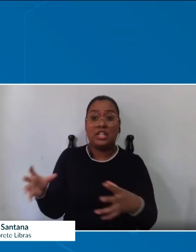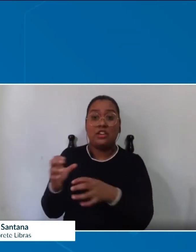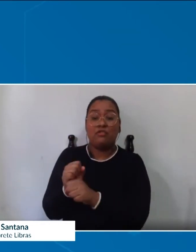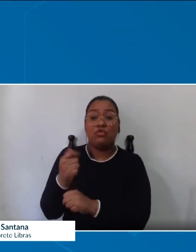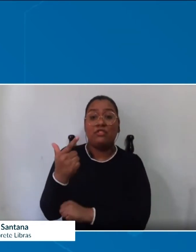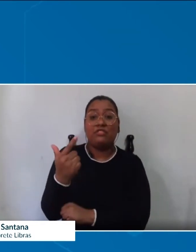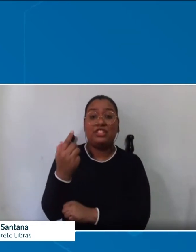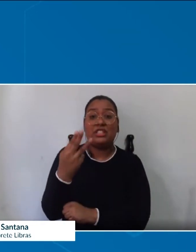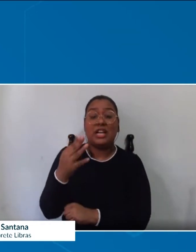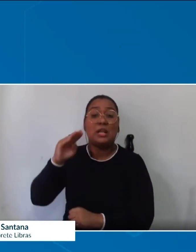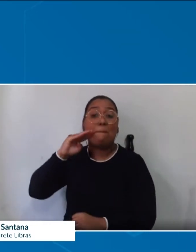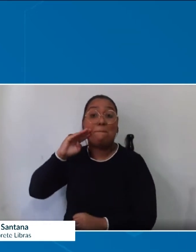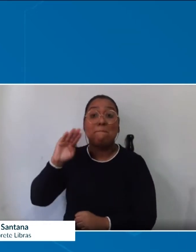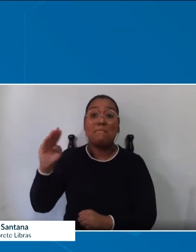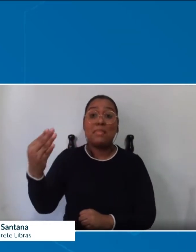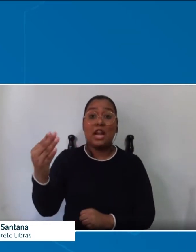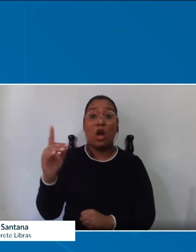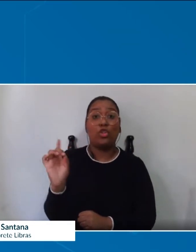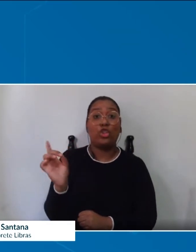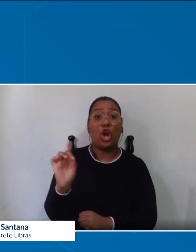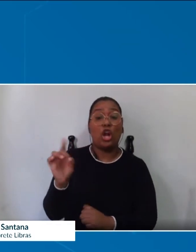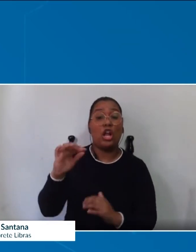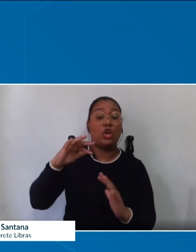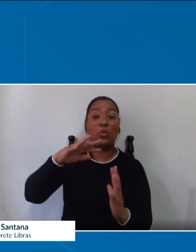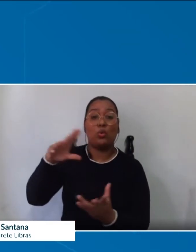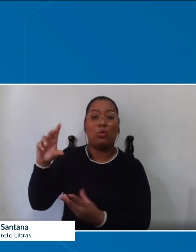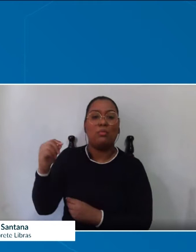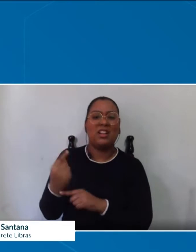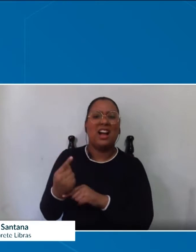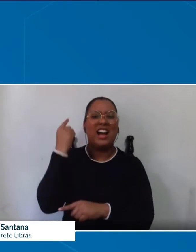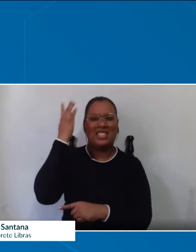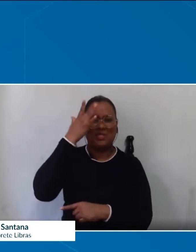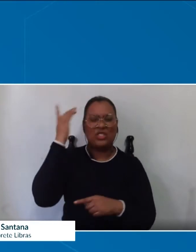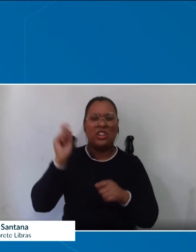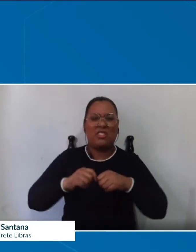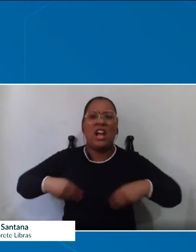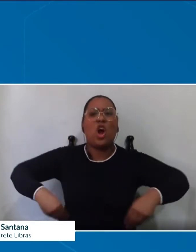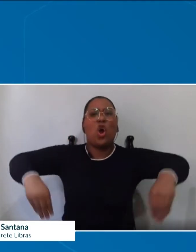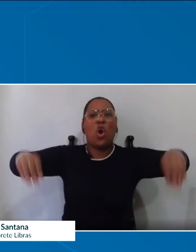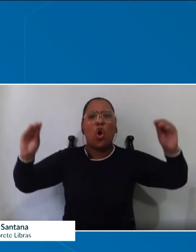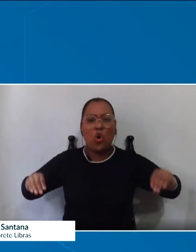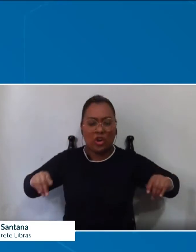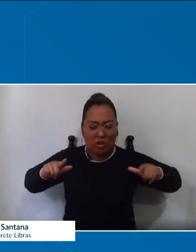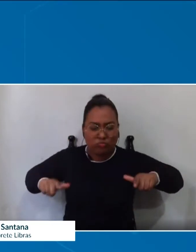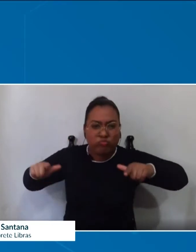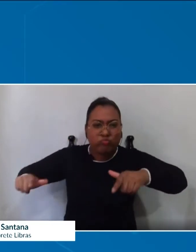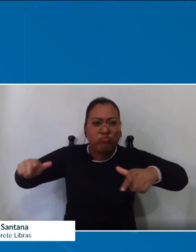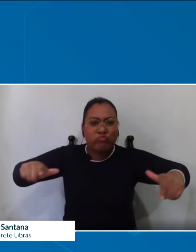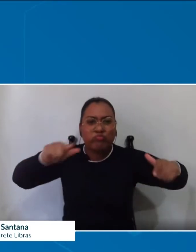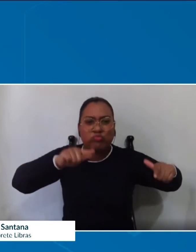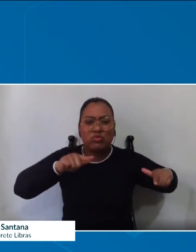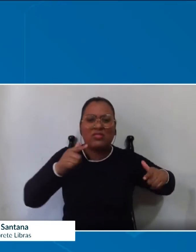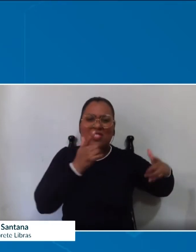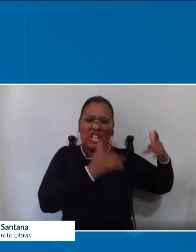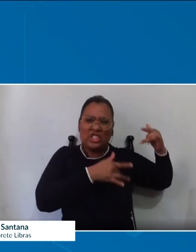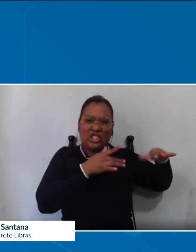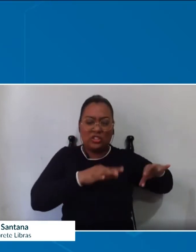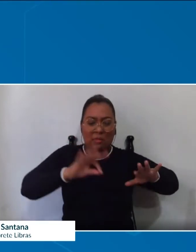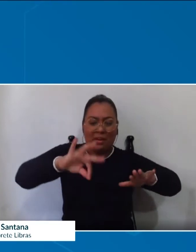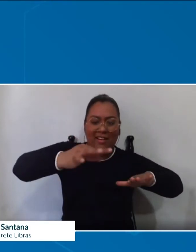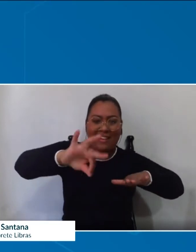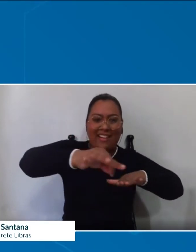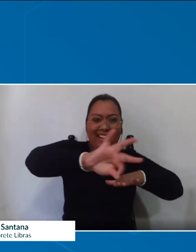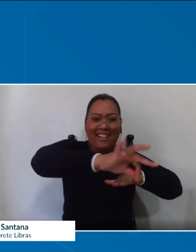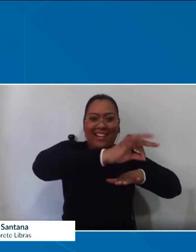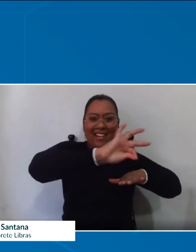mundo. Antigamente, né, existiam aquelas pessoas que faziam coxas de retalho, tapetes, né, com aqueles restos de tecido, Hoje